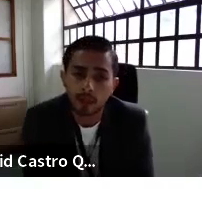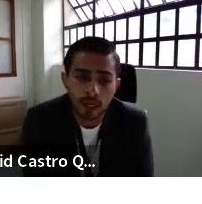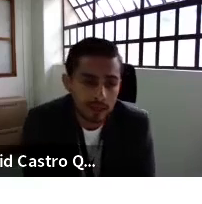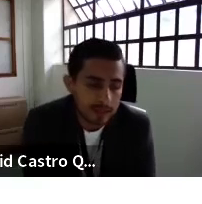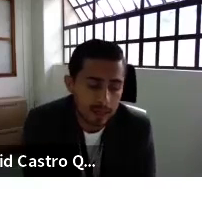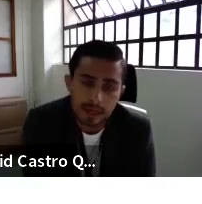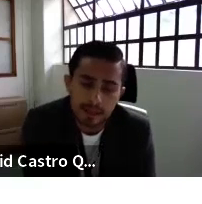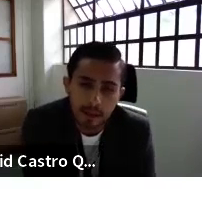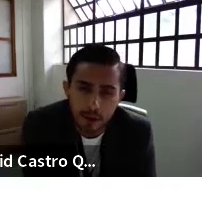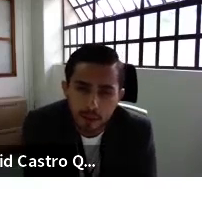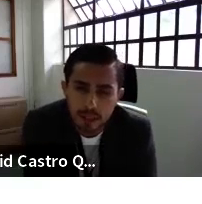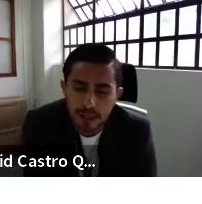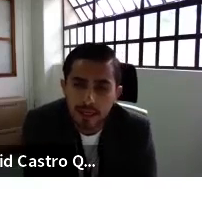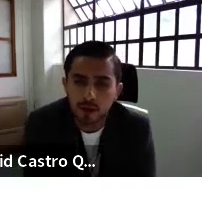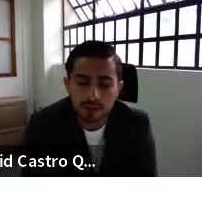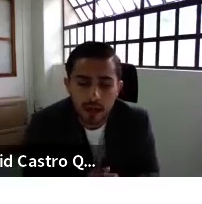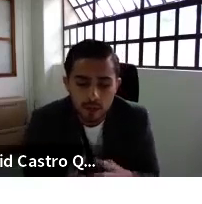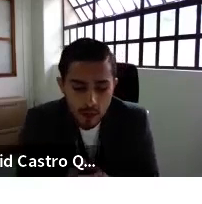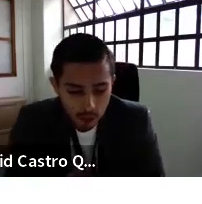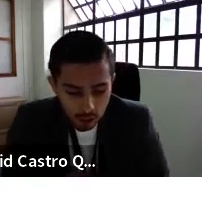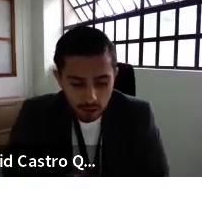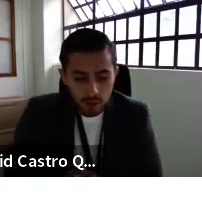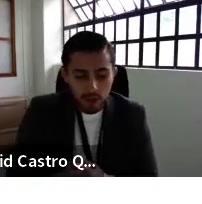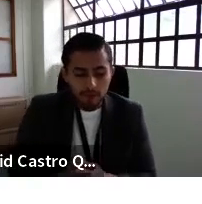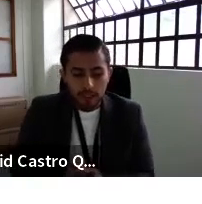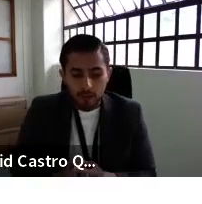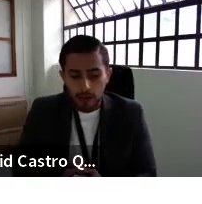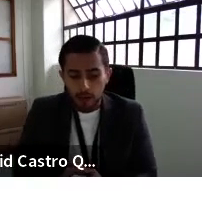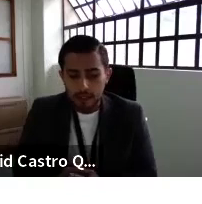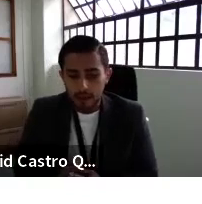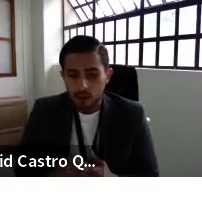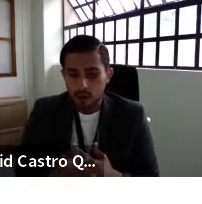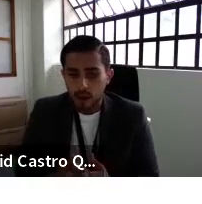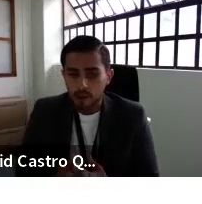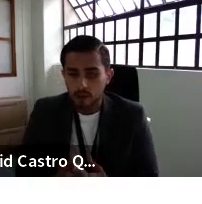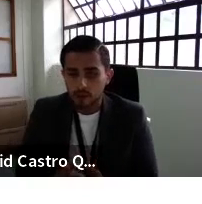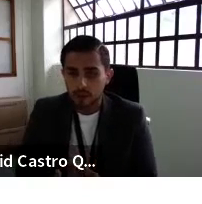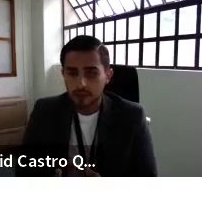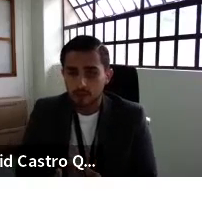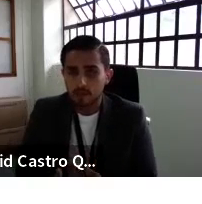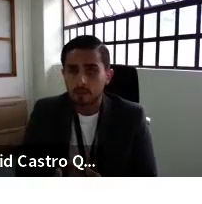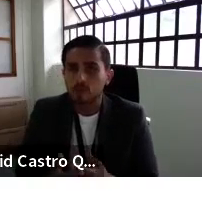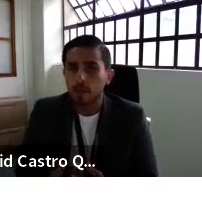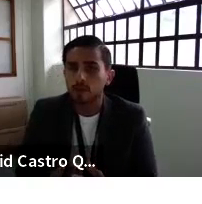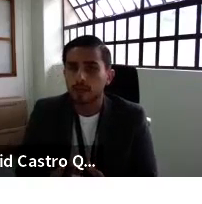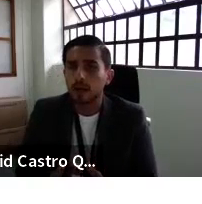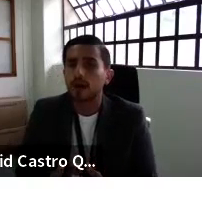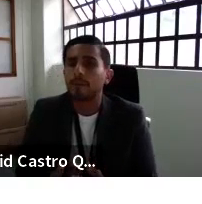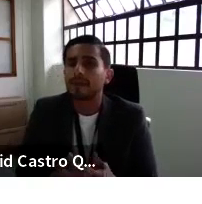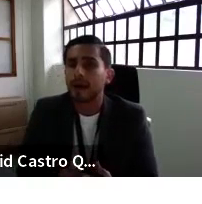durante este tiempo que vamos a estar aquí conectados yo quiero ser muy enfático en algo y es que los trabajos que nosotros hacemos siempre buscamos que tengan un capital